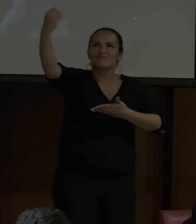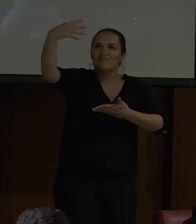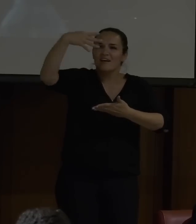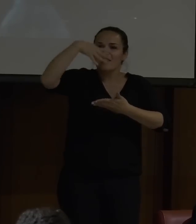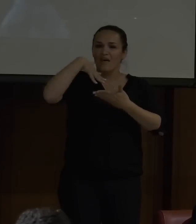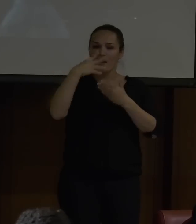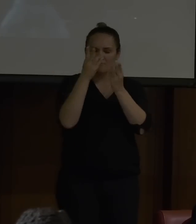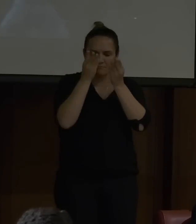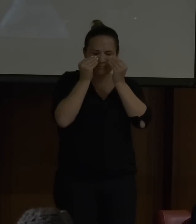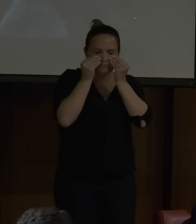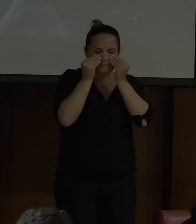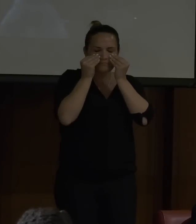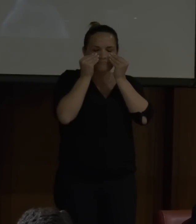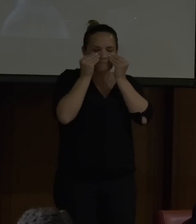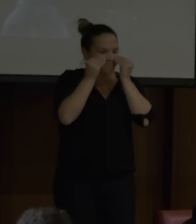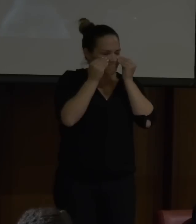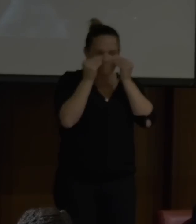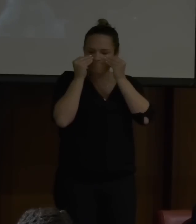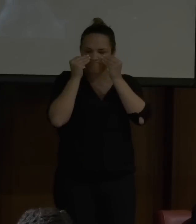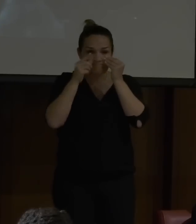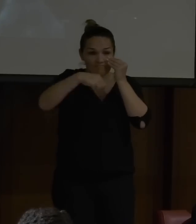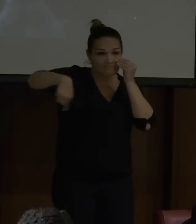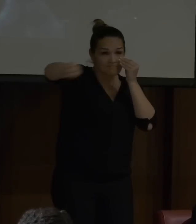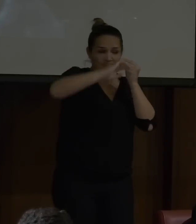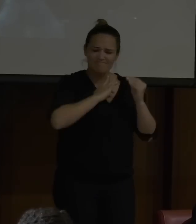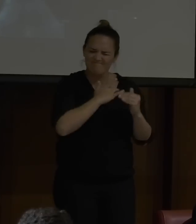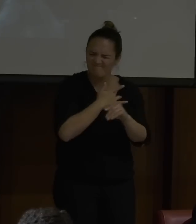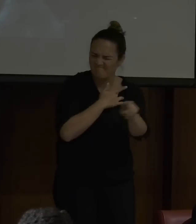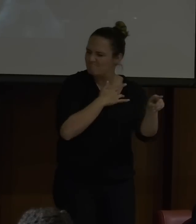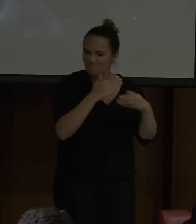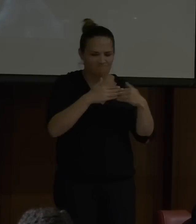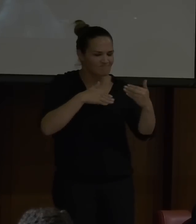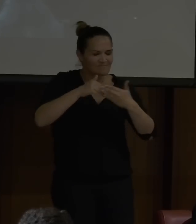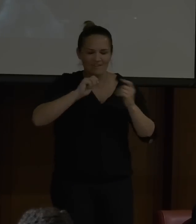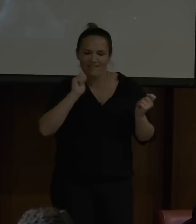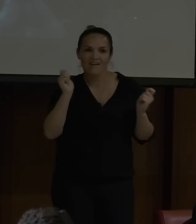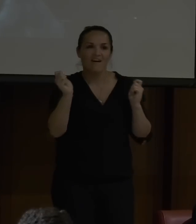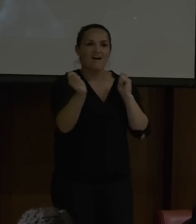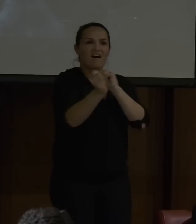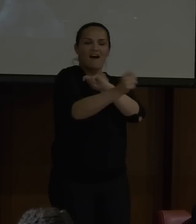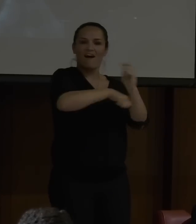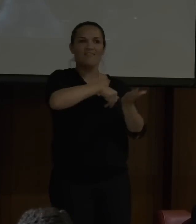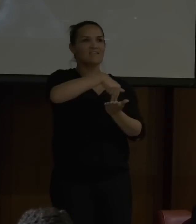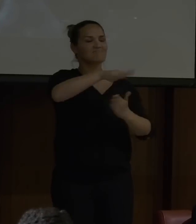sentido, sintió tristeza y después vino y cambió